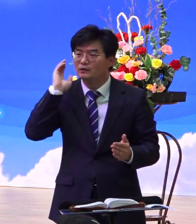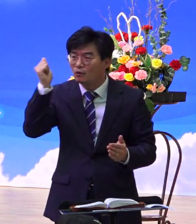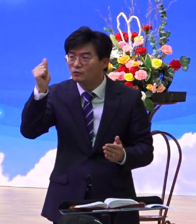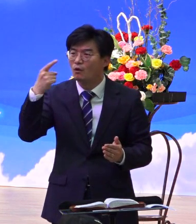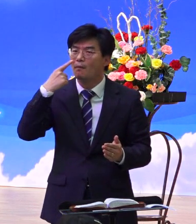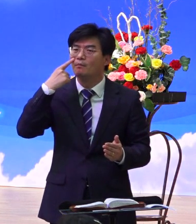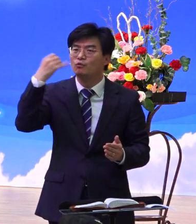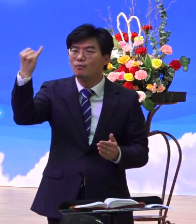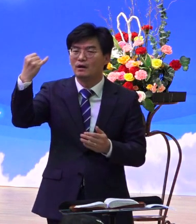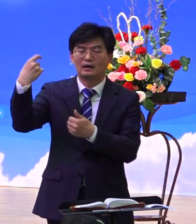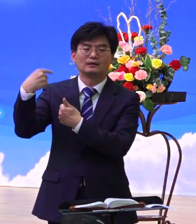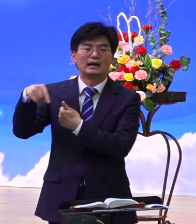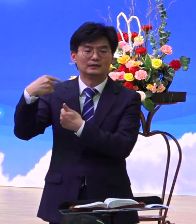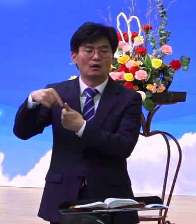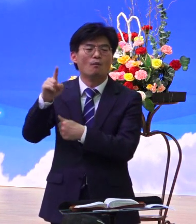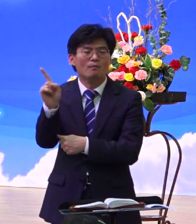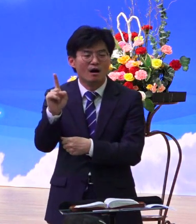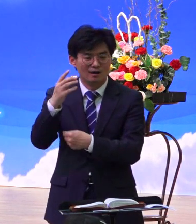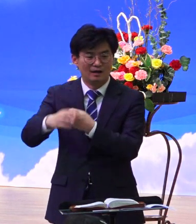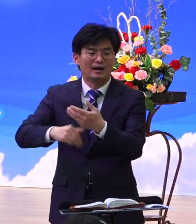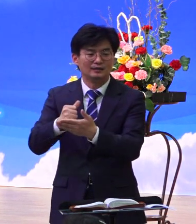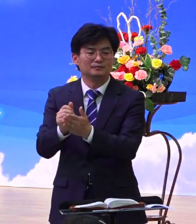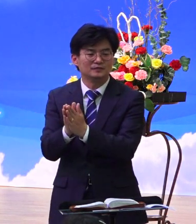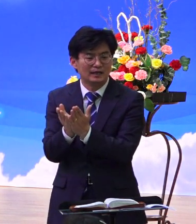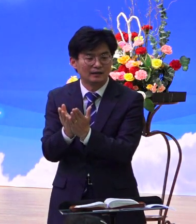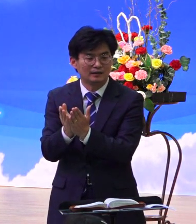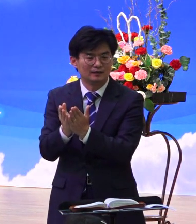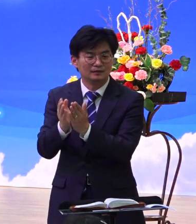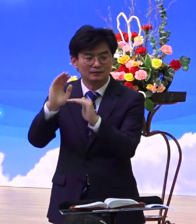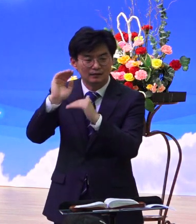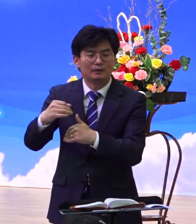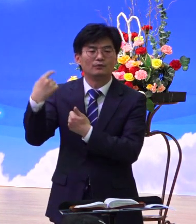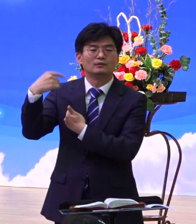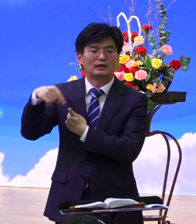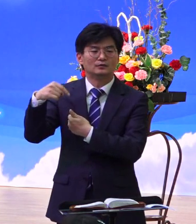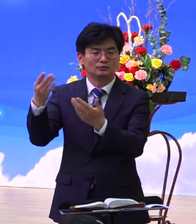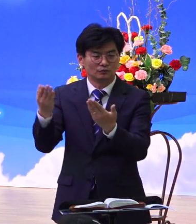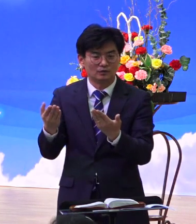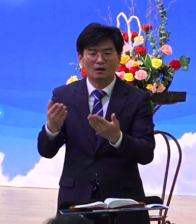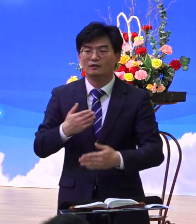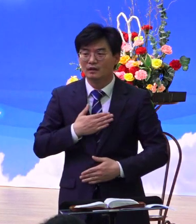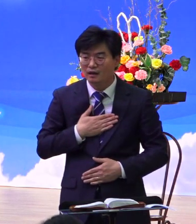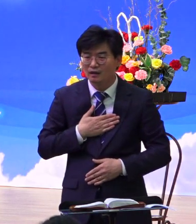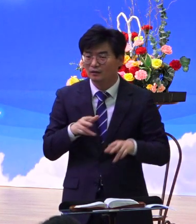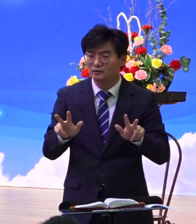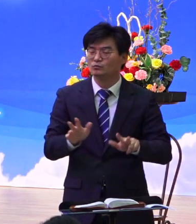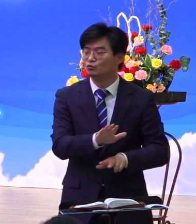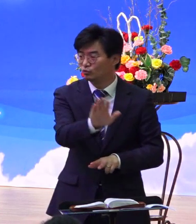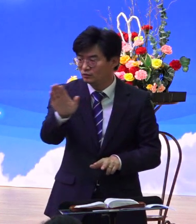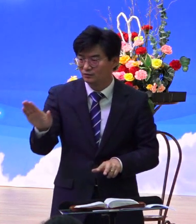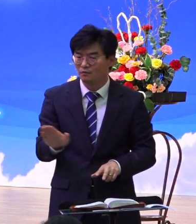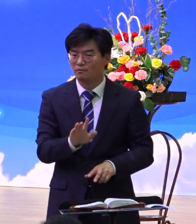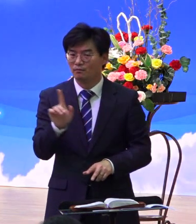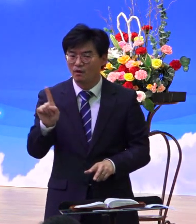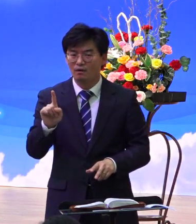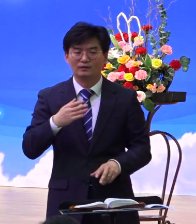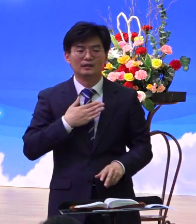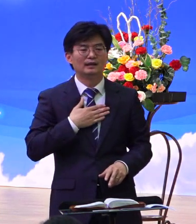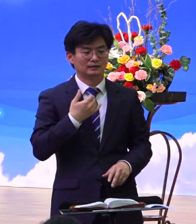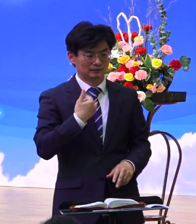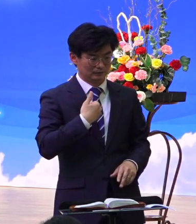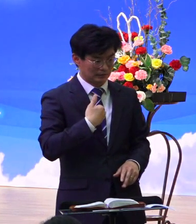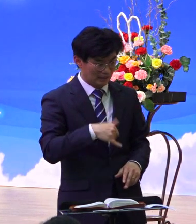여러분도 정말 사랑하는 여러분의 자녀, 여러분의 손주들에게 성경을 가르치는 신앙의 어머니가